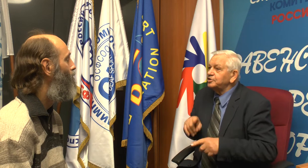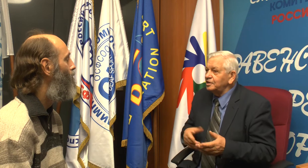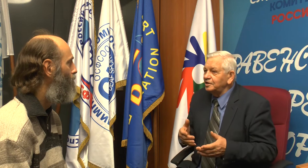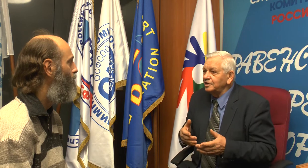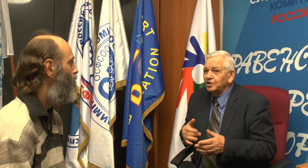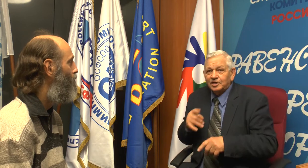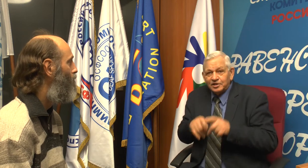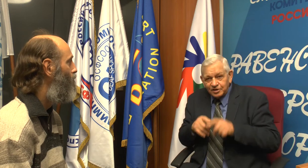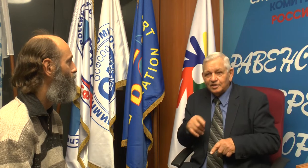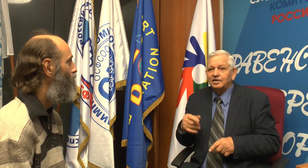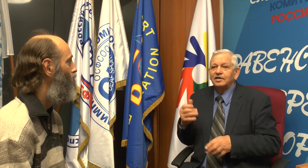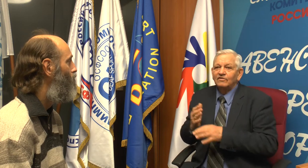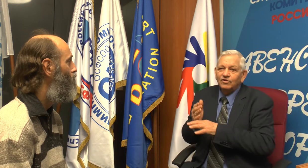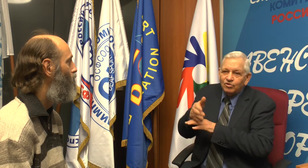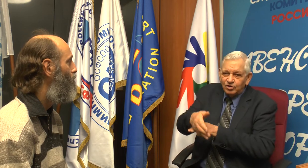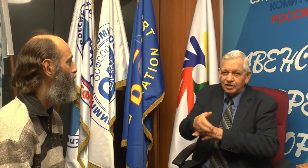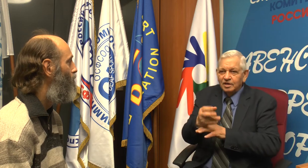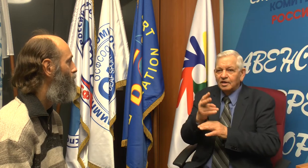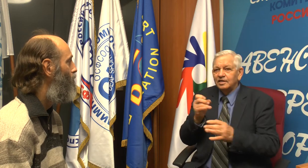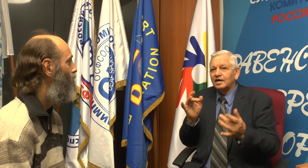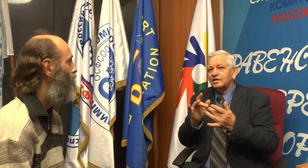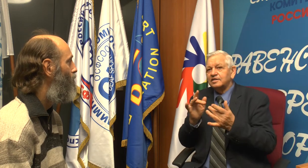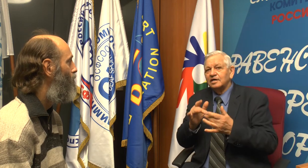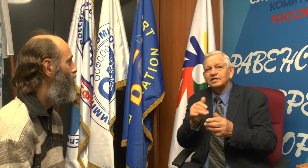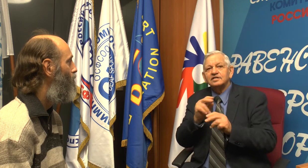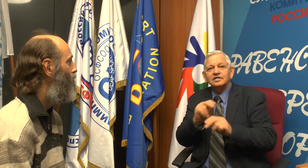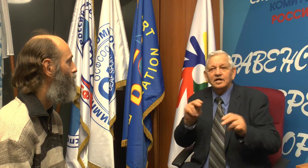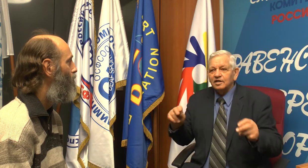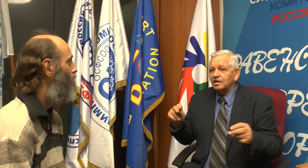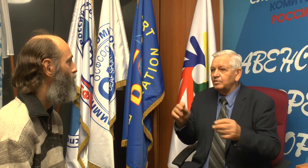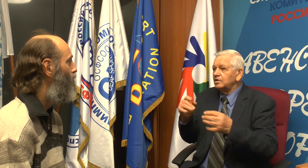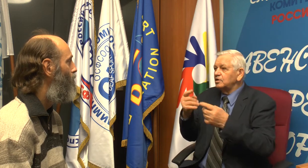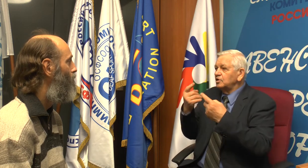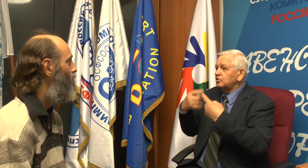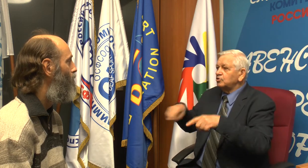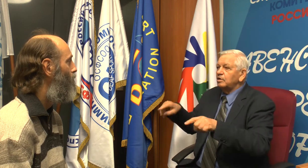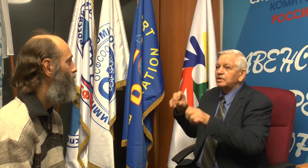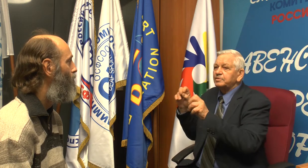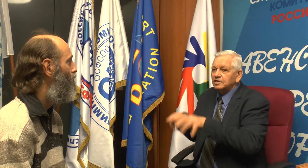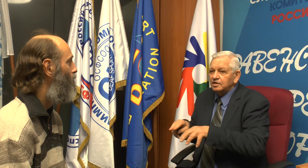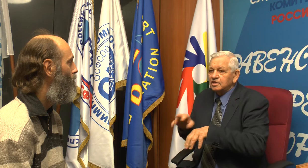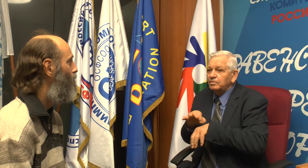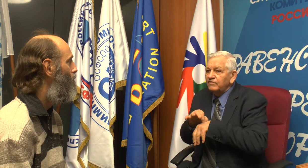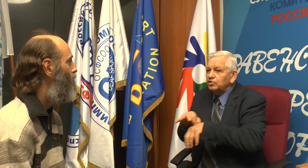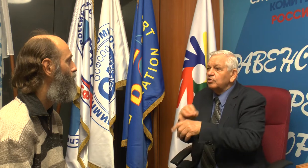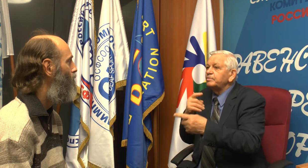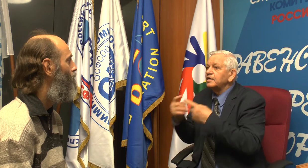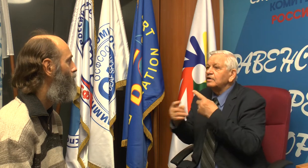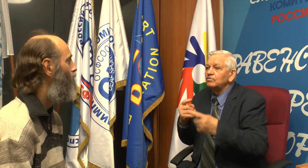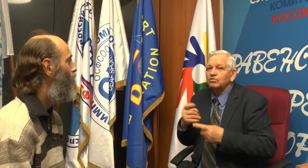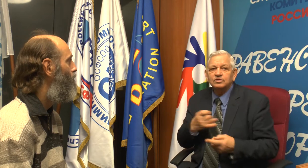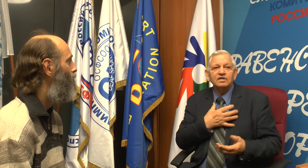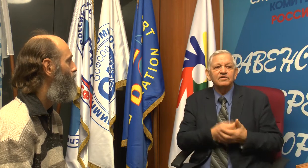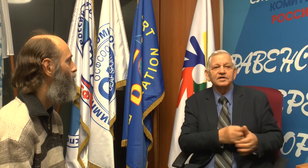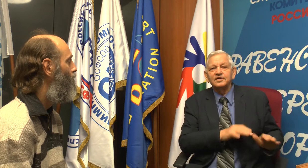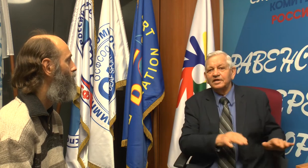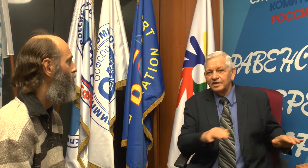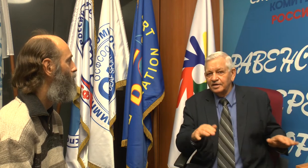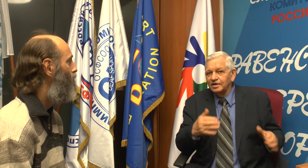родители. Родители выходят на контакт и с тренерами, и с другими специалистами, и ведут переговоры за своих детей.